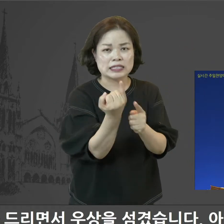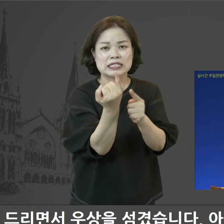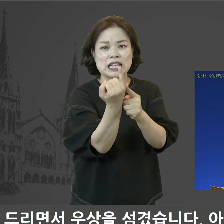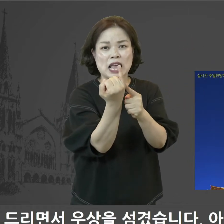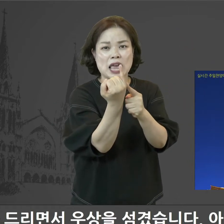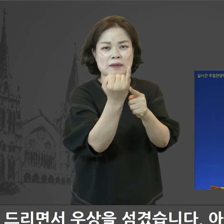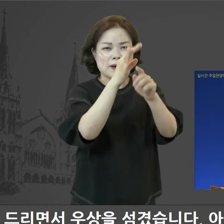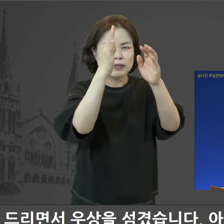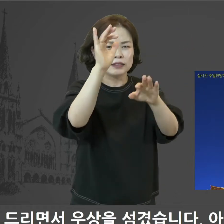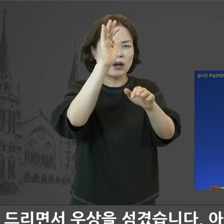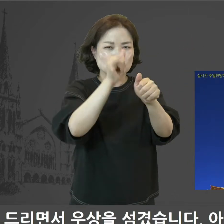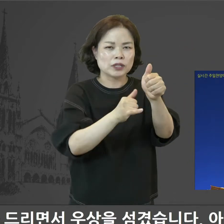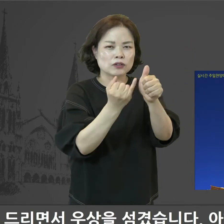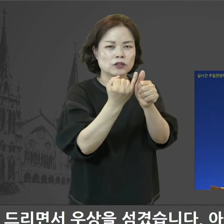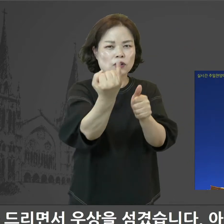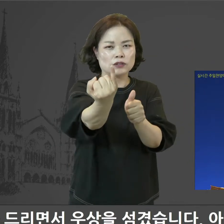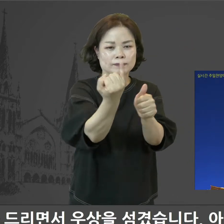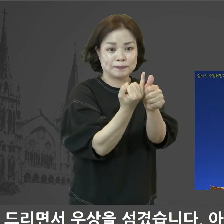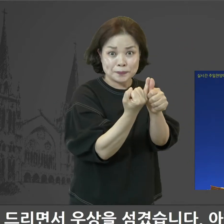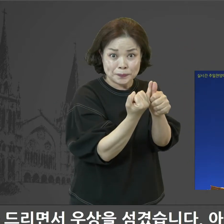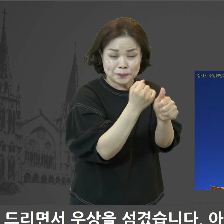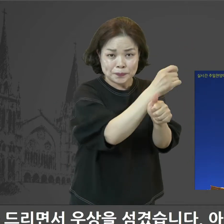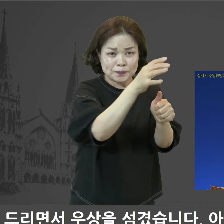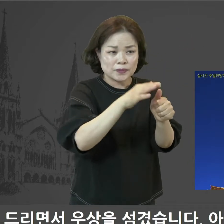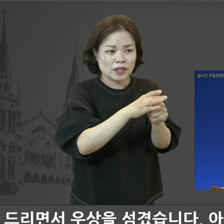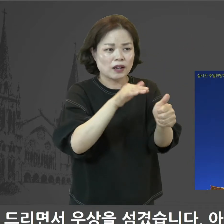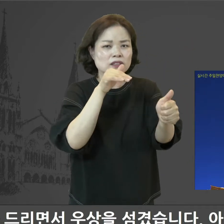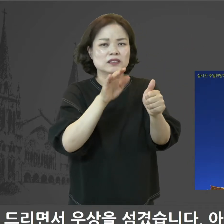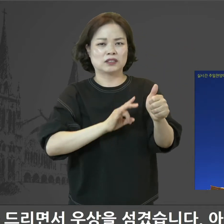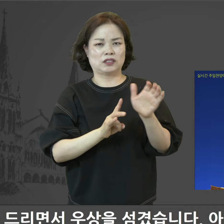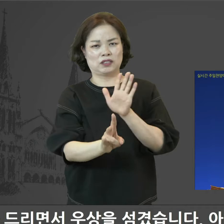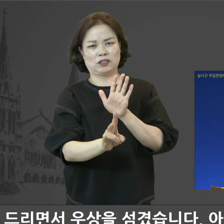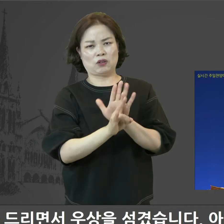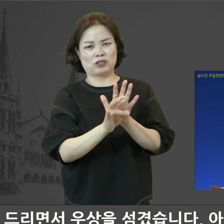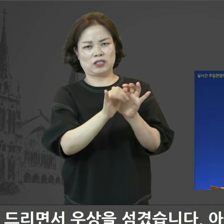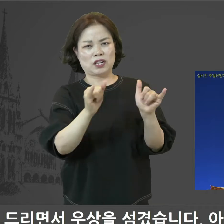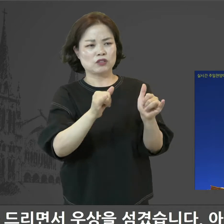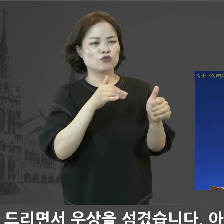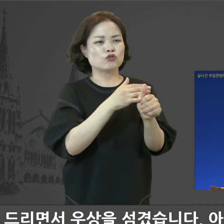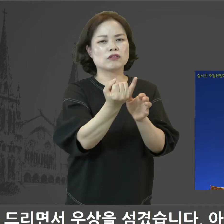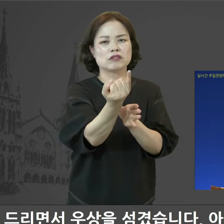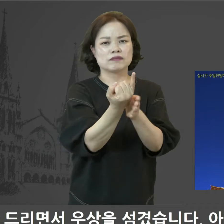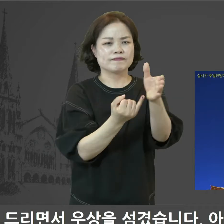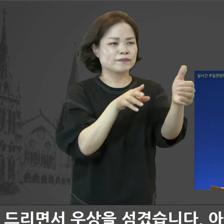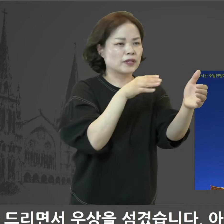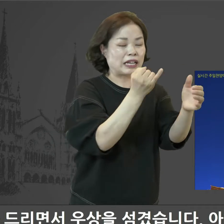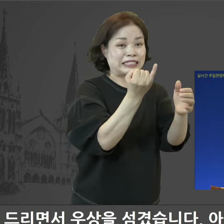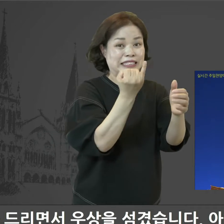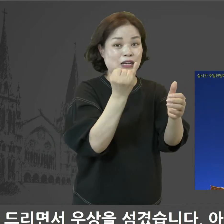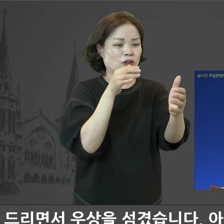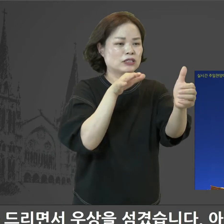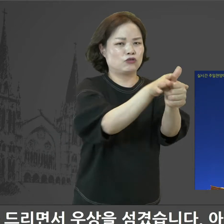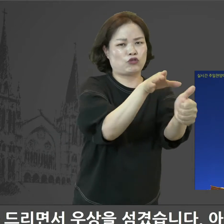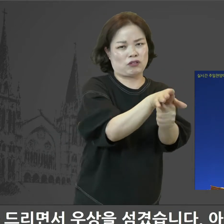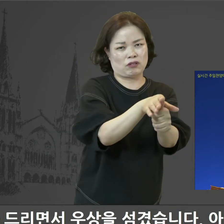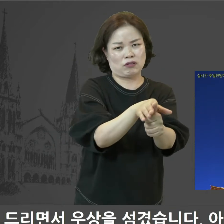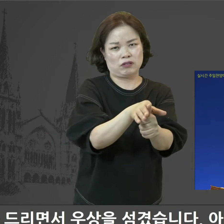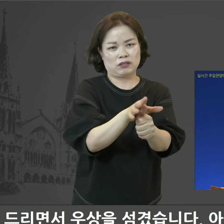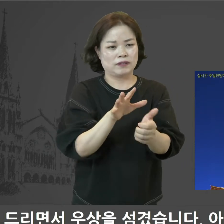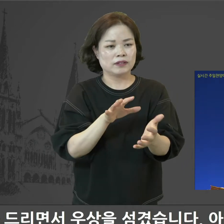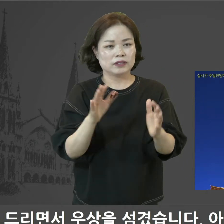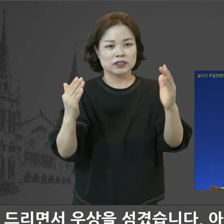맞아서 바알과 하나님의 제사장 선지자를 죽이고 바알과 아세라를 성전을 점령하게 했다는